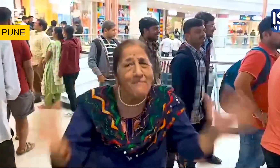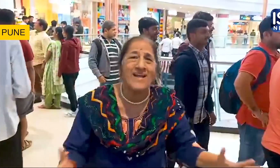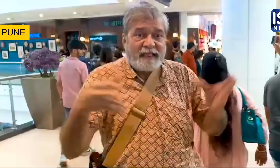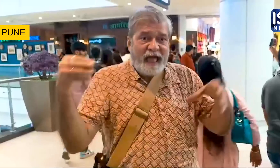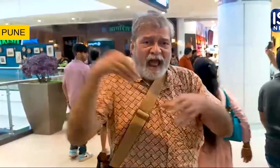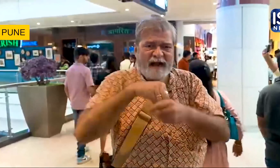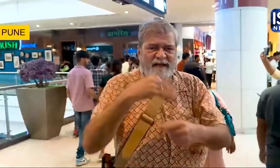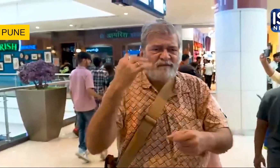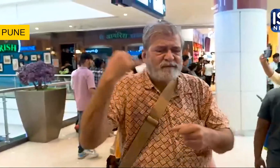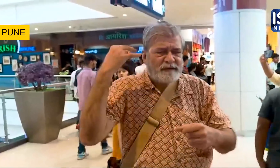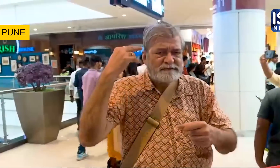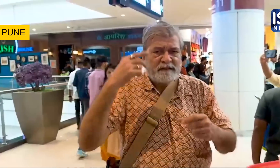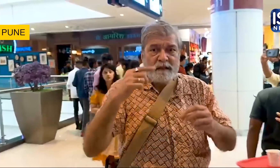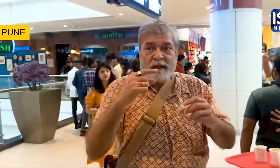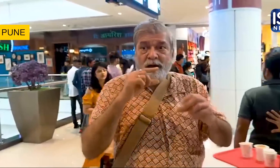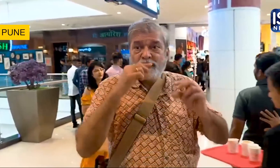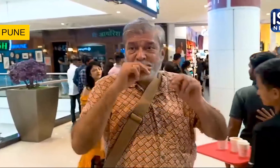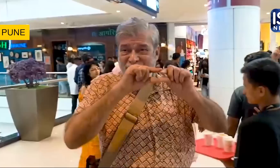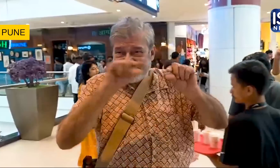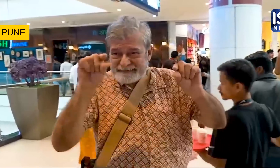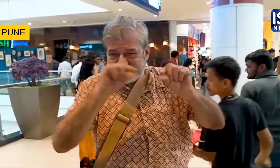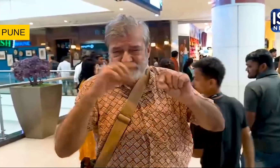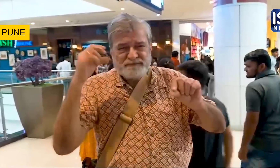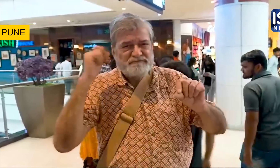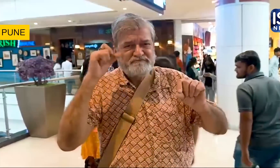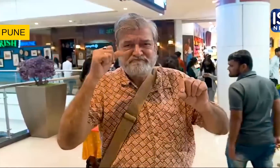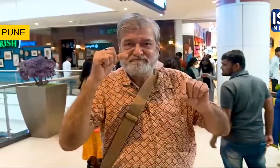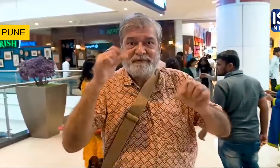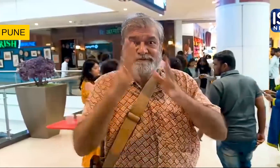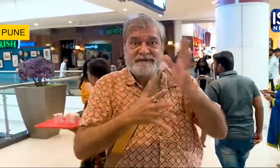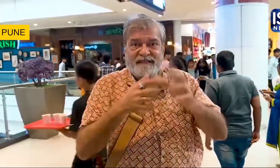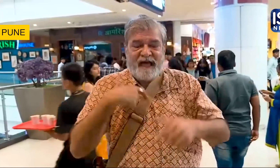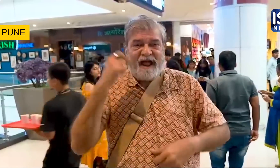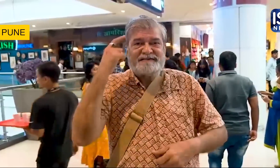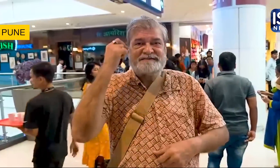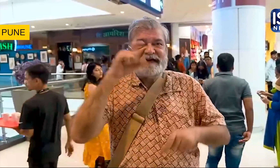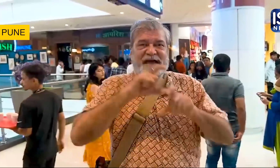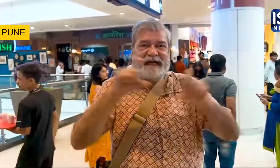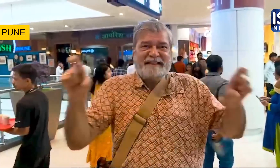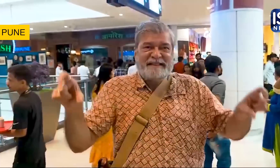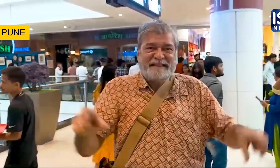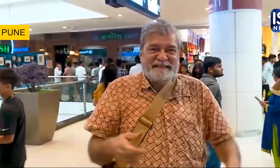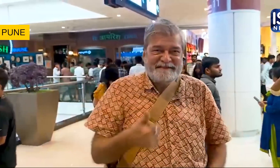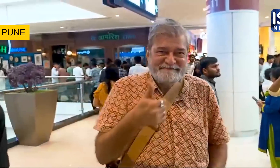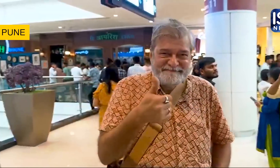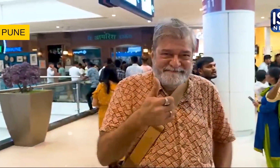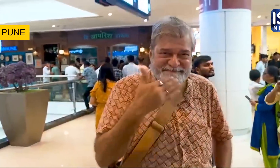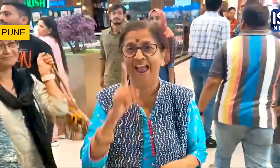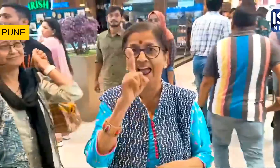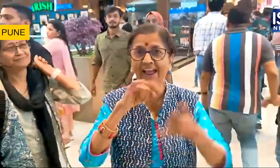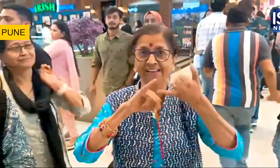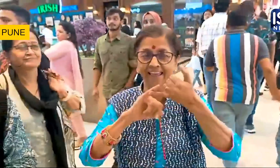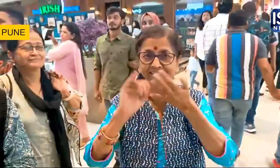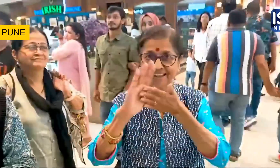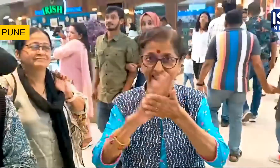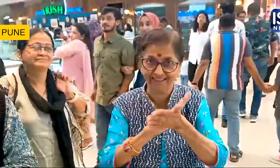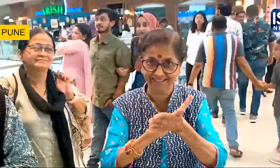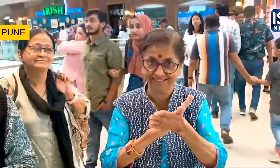मुझे सबटाइटल समझ में नहीं आते थे, लेकिन मैंने साइंस क्लियरली समझ लिए। थैंक यू। आईएसएच ने